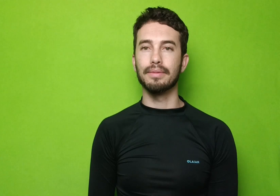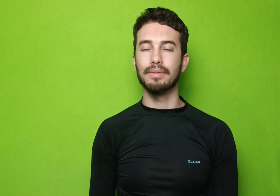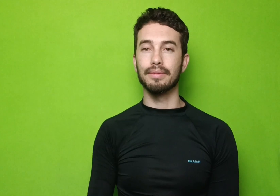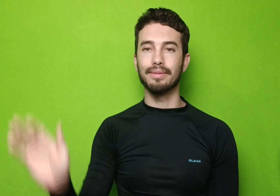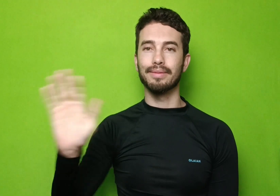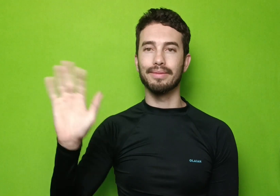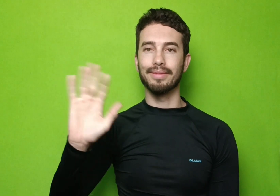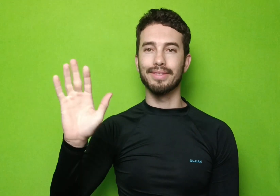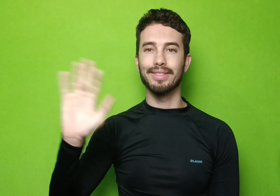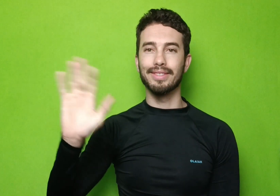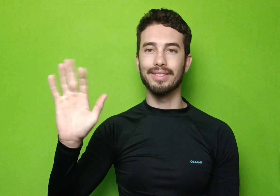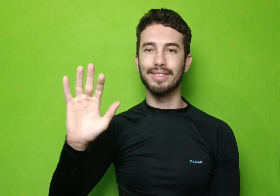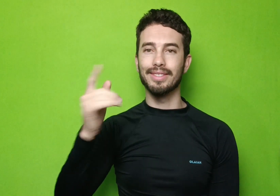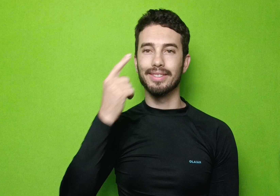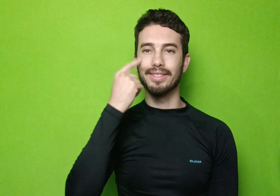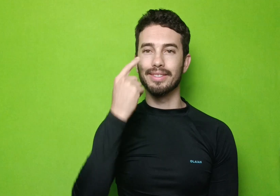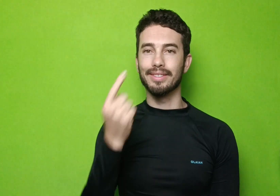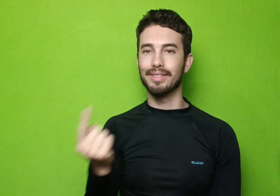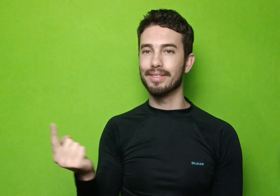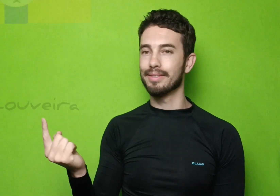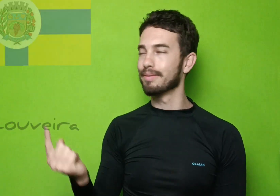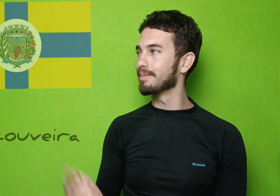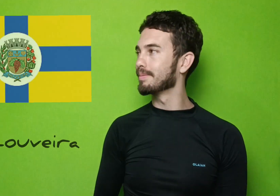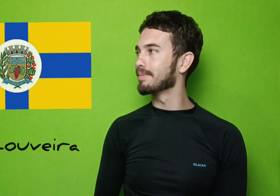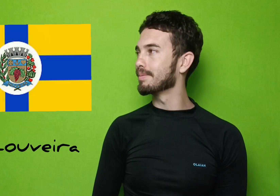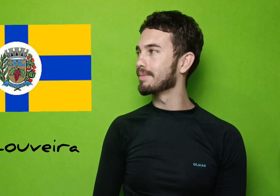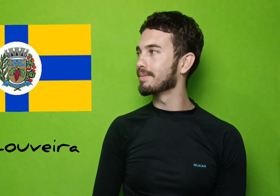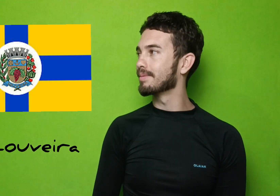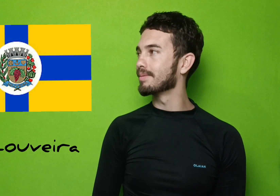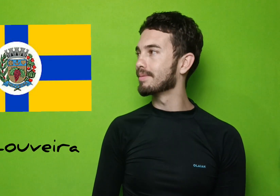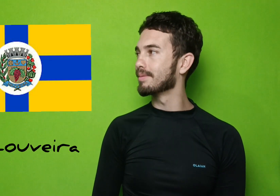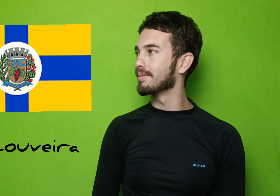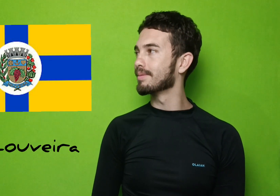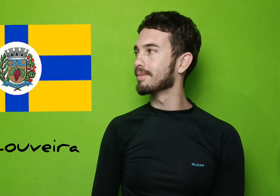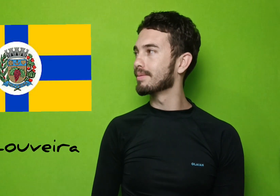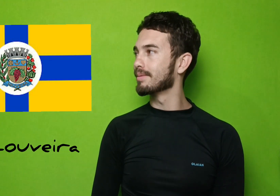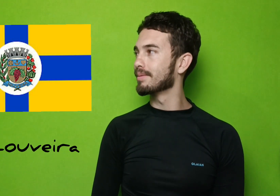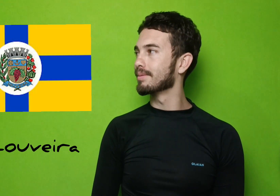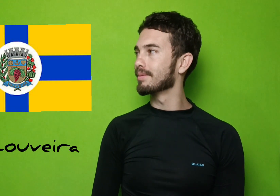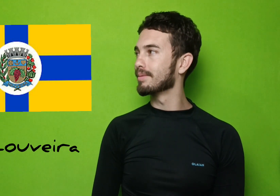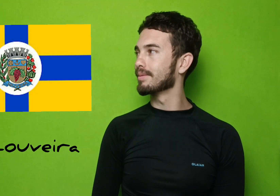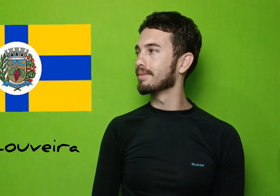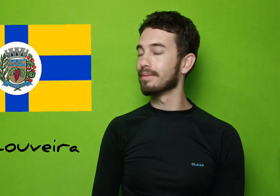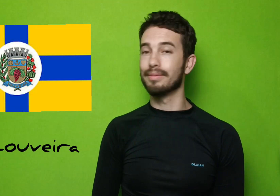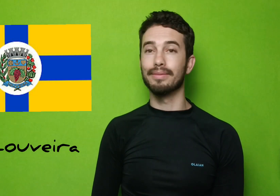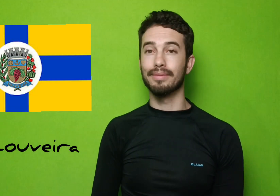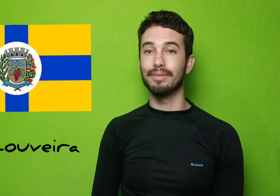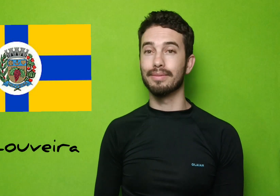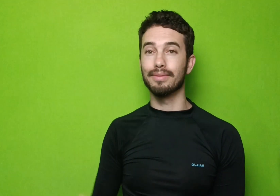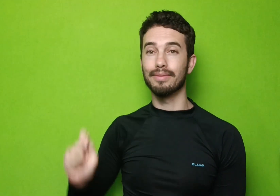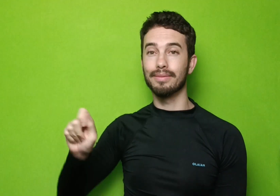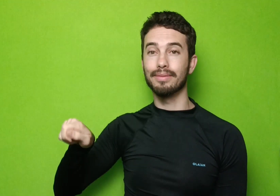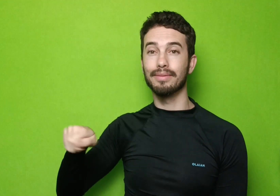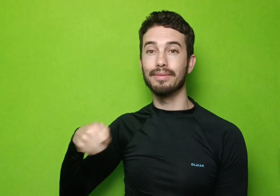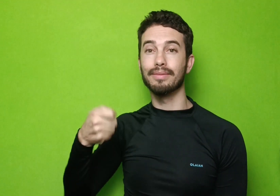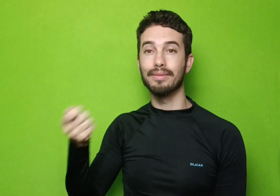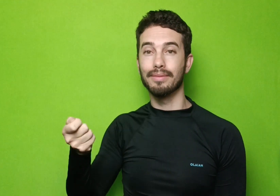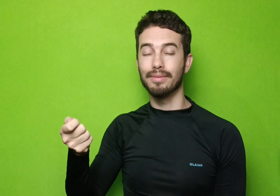Fala pessoal, vejam, cidade paulista de Louveira, para fazer o sinal,